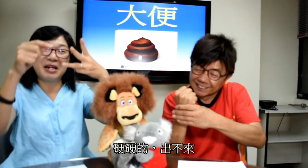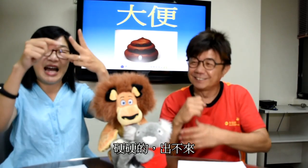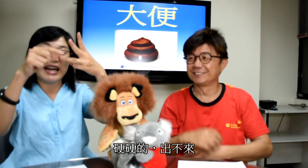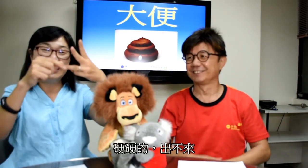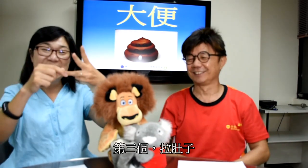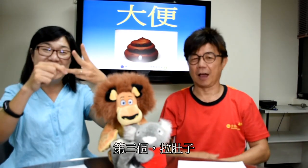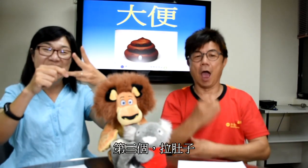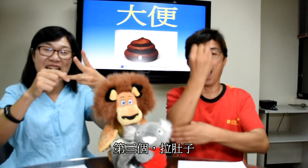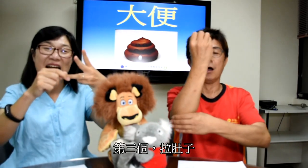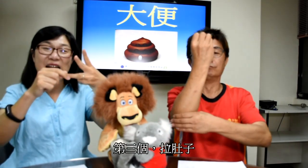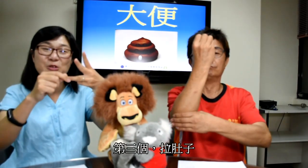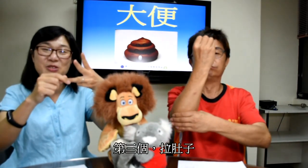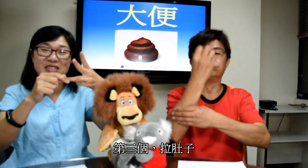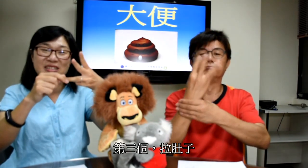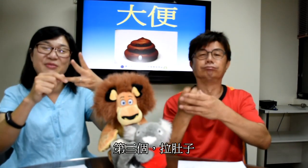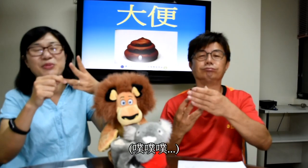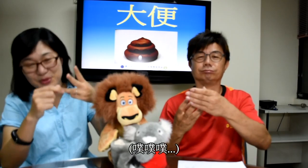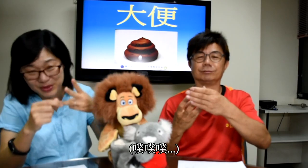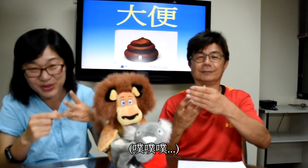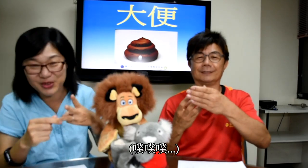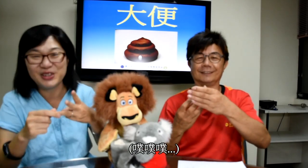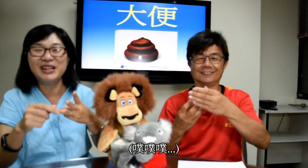来，第三个拉肚子。